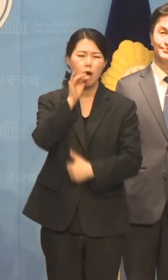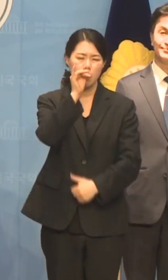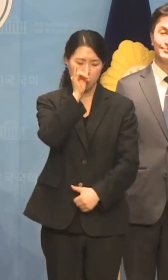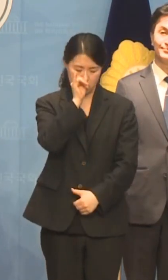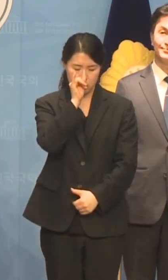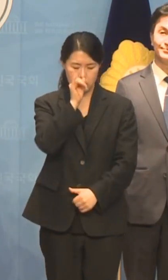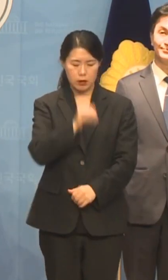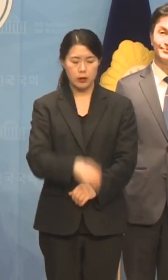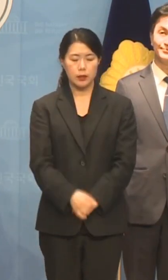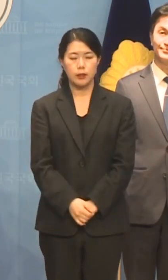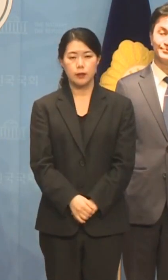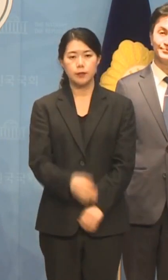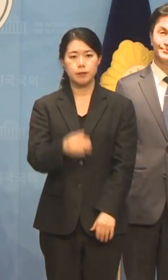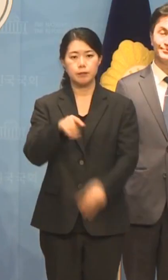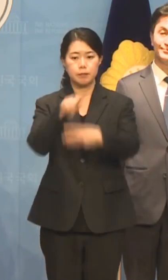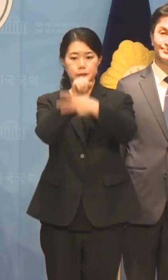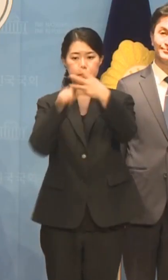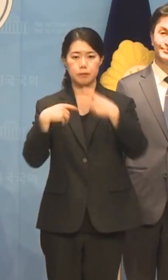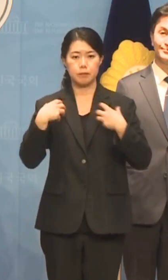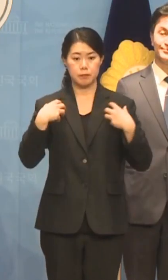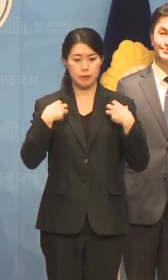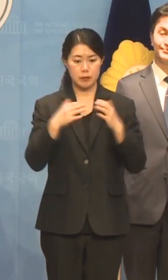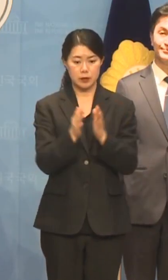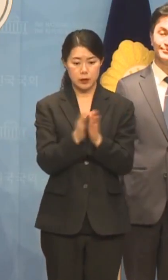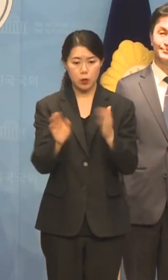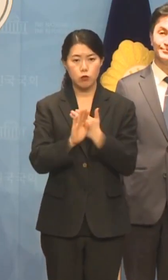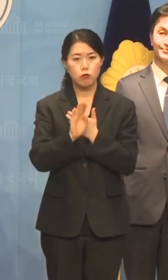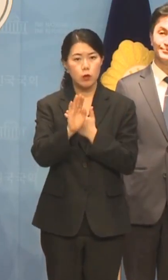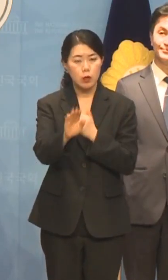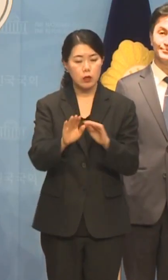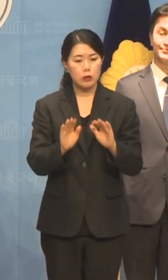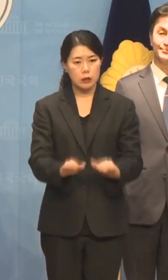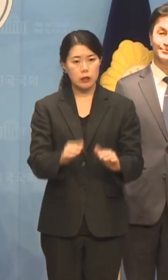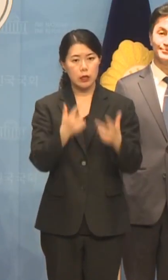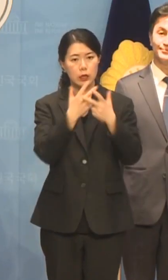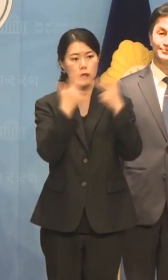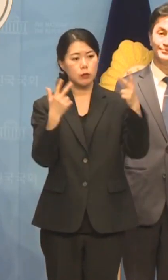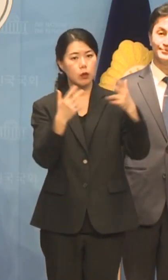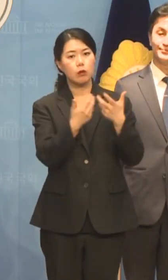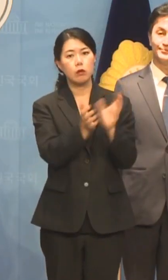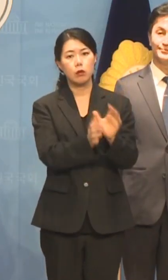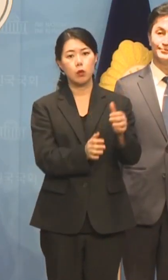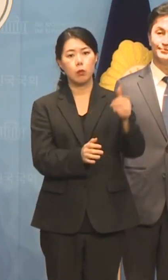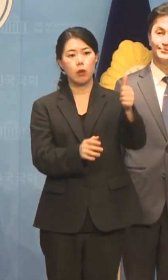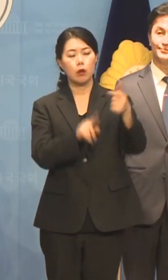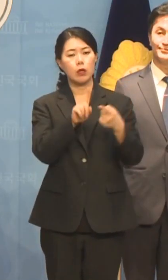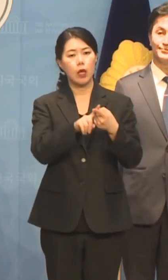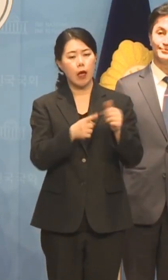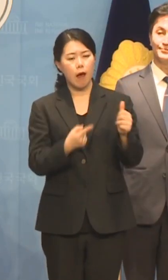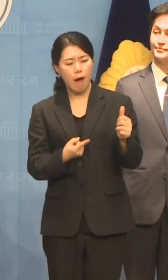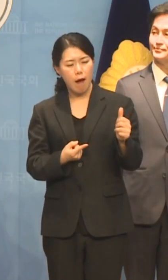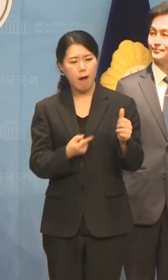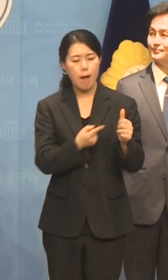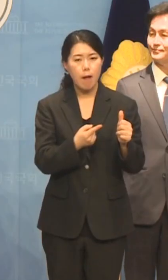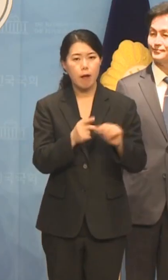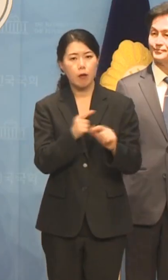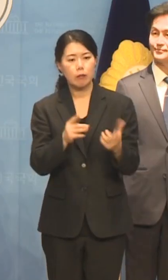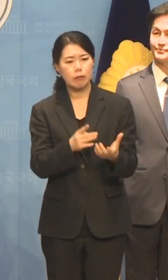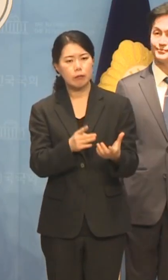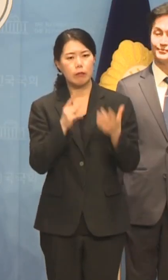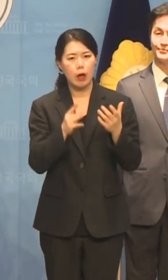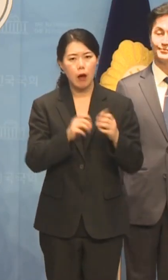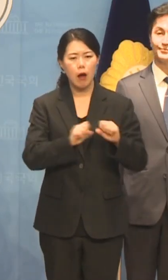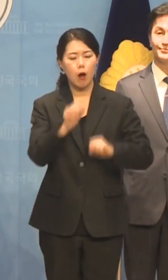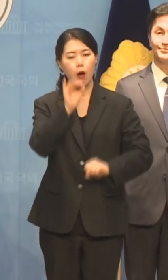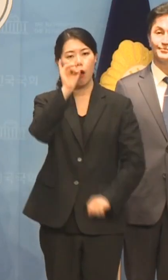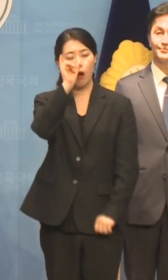되어가고 있습니다. 윤석열 정권 들어서 이재명 당대표에 대한 암살 시도 테러가 자행이